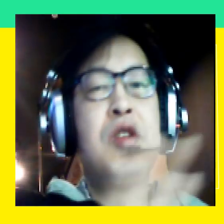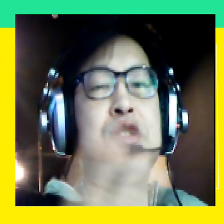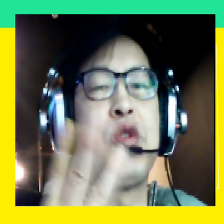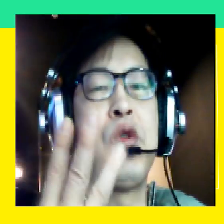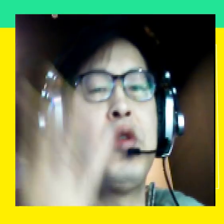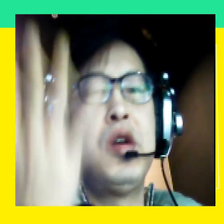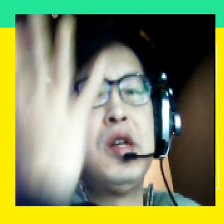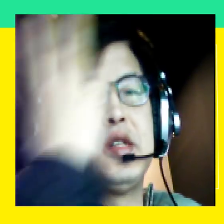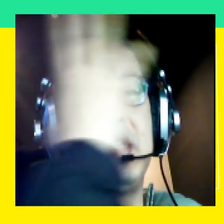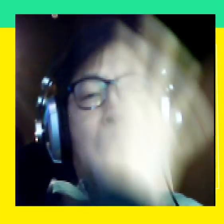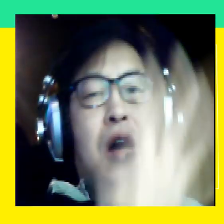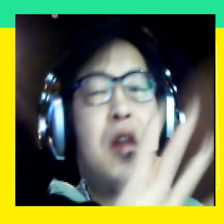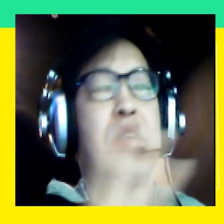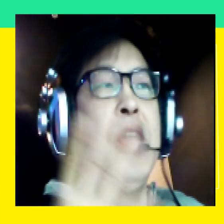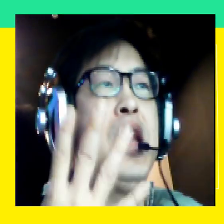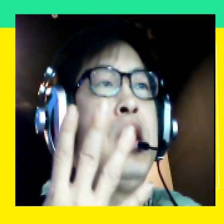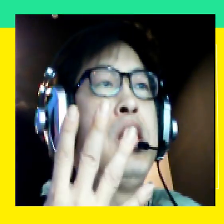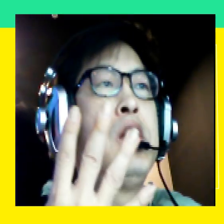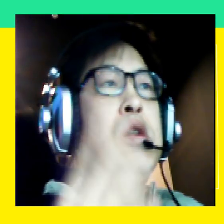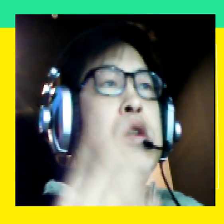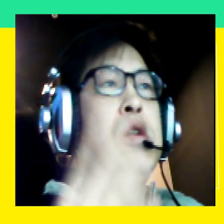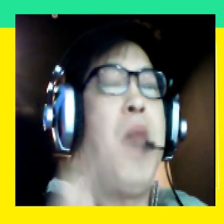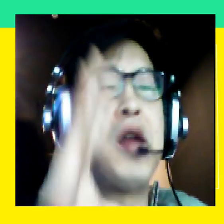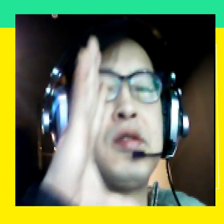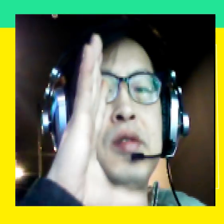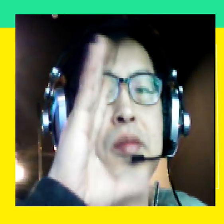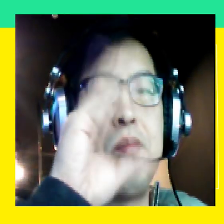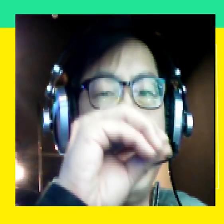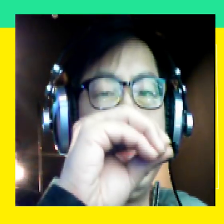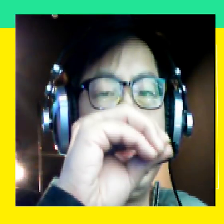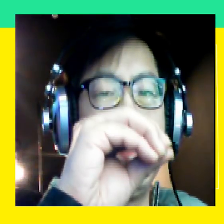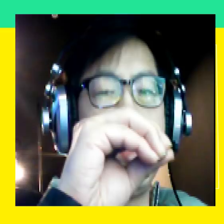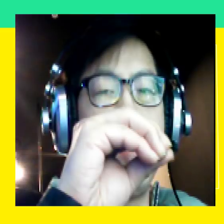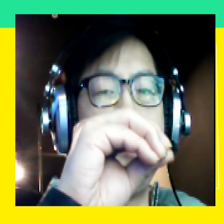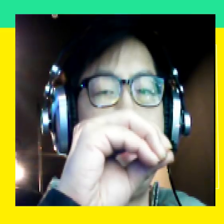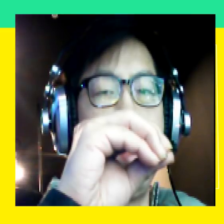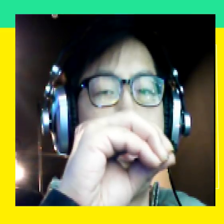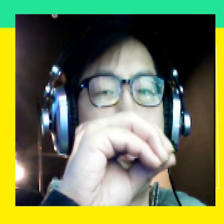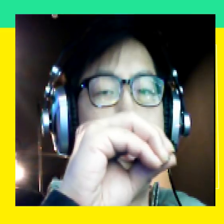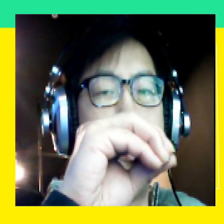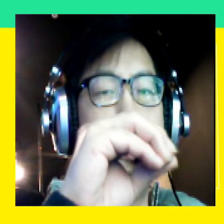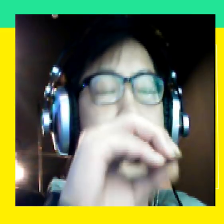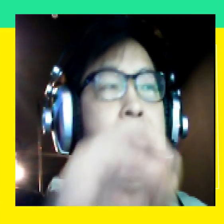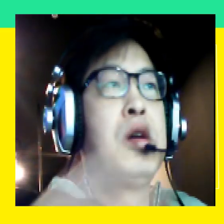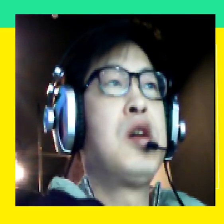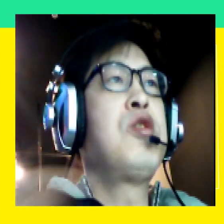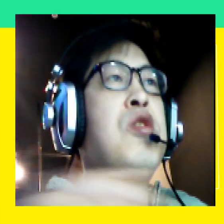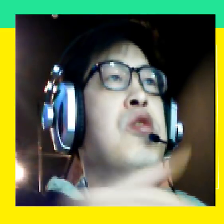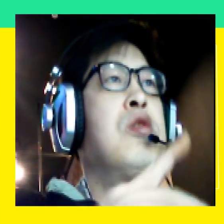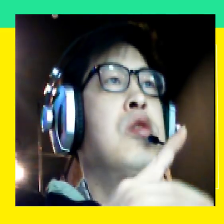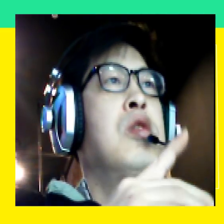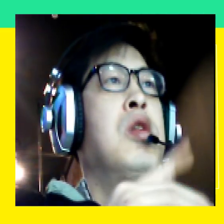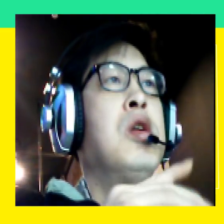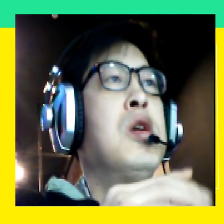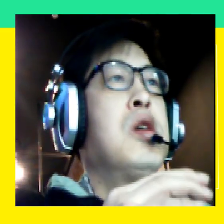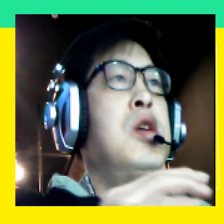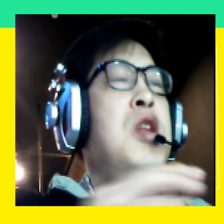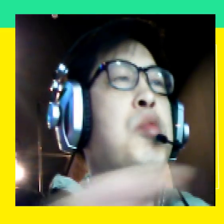3 이런 식으로 4 이렇게 만은 만 이렇게 합니다. 그래서